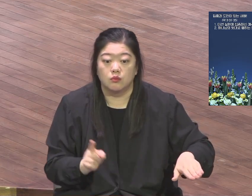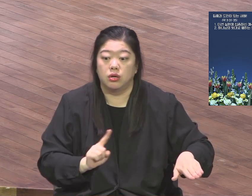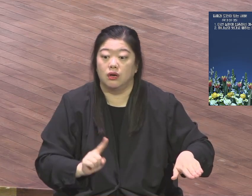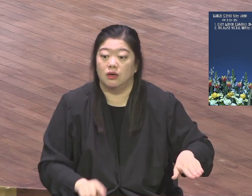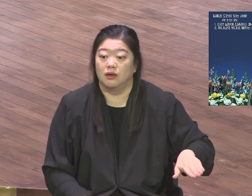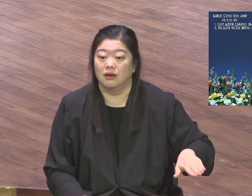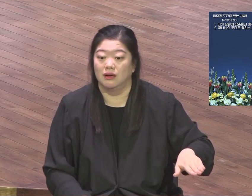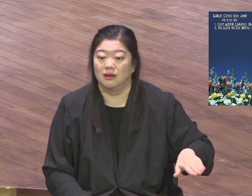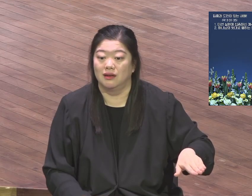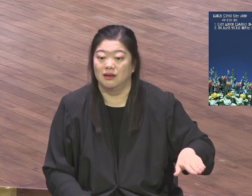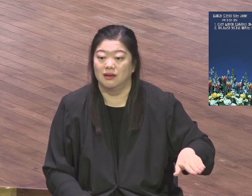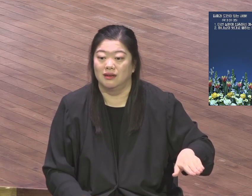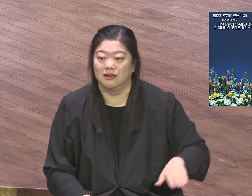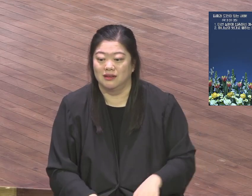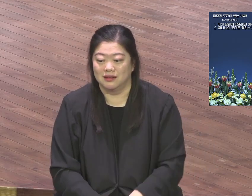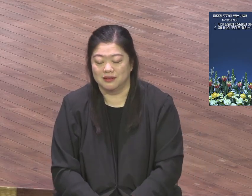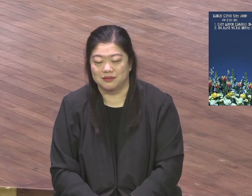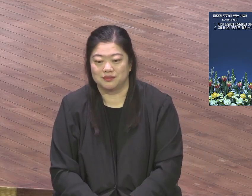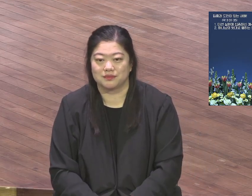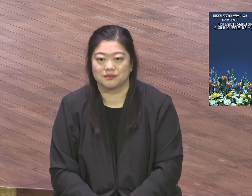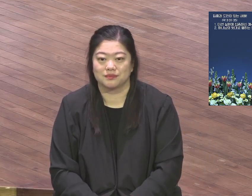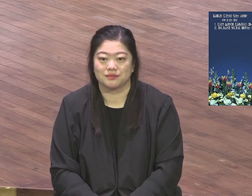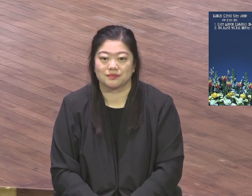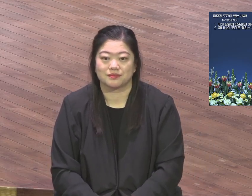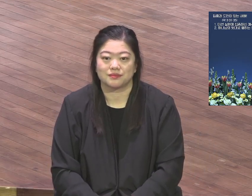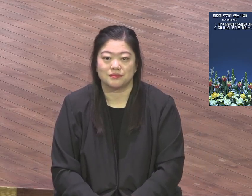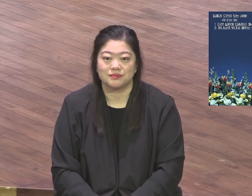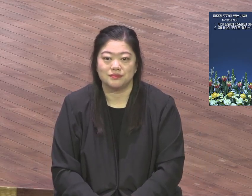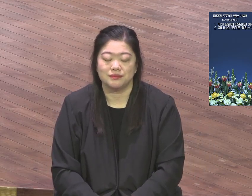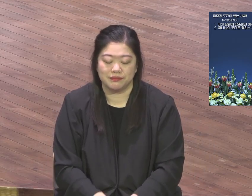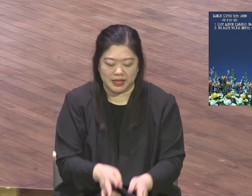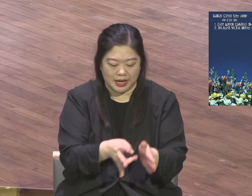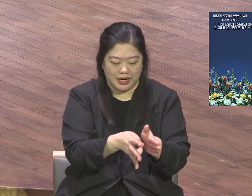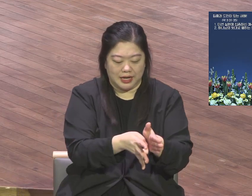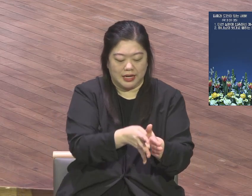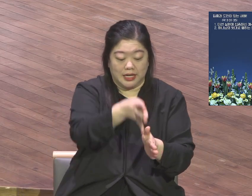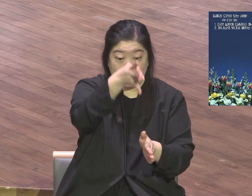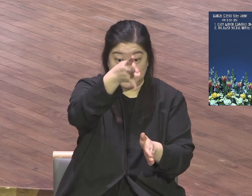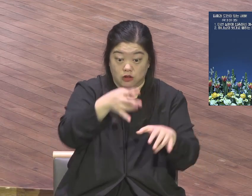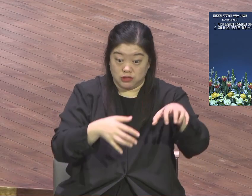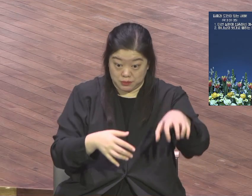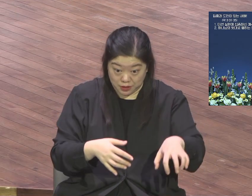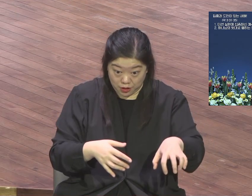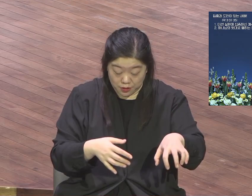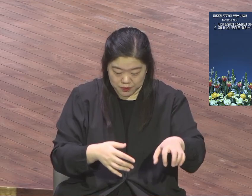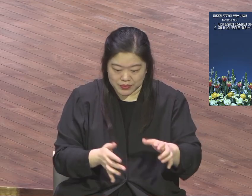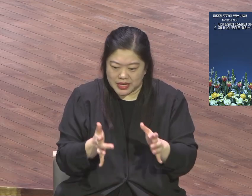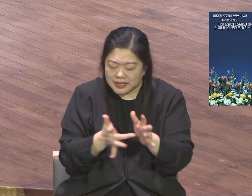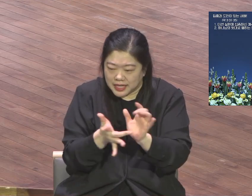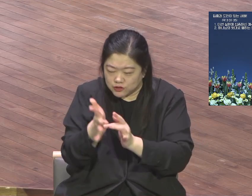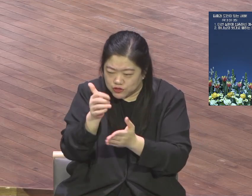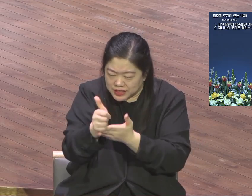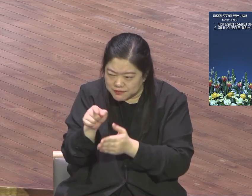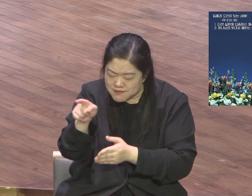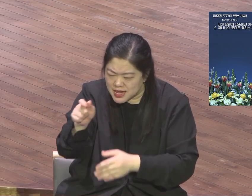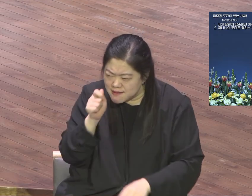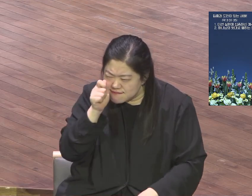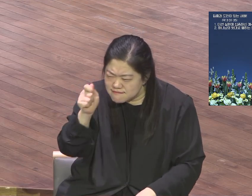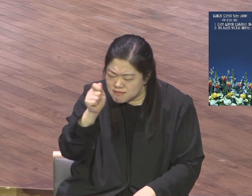22절 30절에 보면 이 사실 강조됩니다. 여기 보면 예루살렘으로부터 예수님을 조사로 내놓은